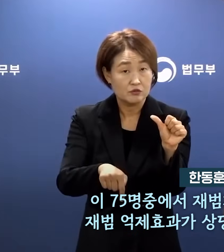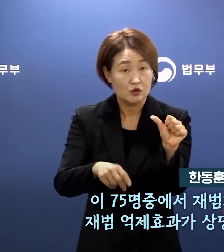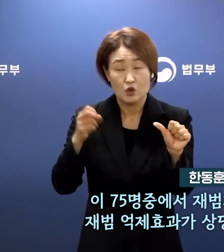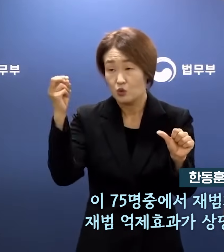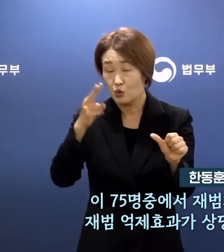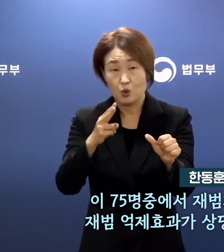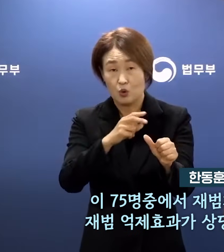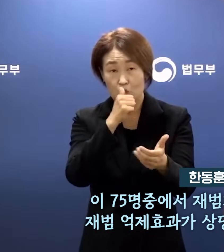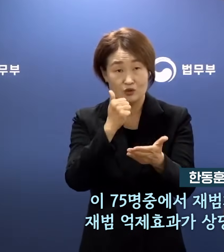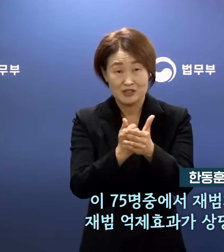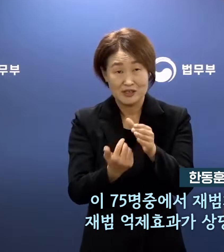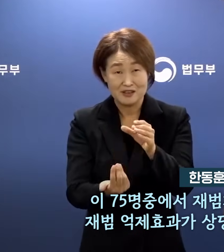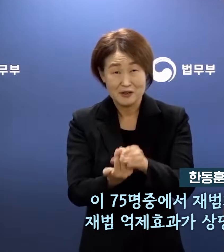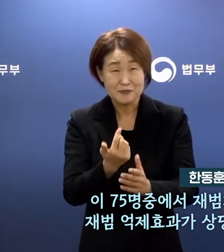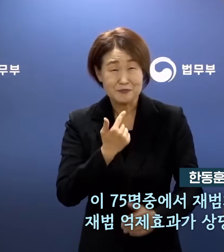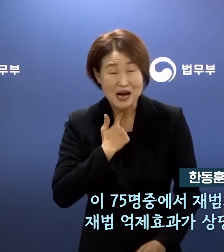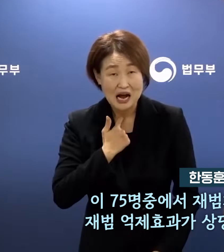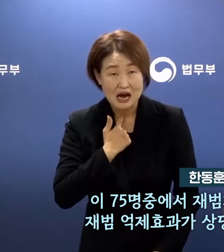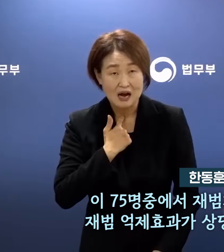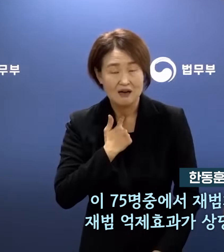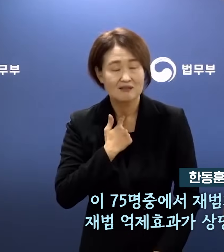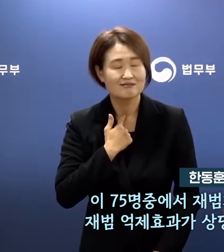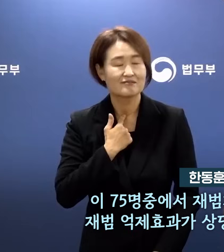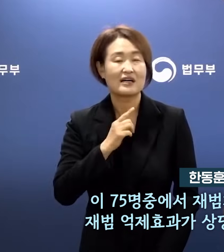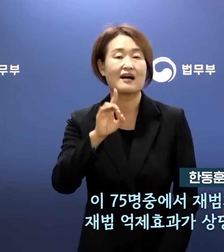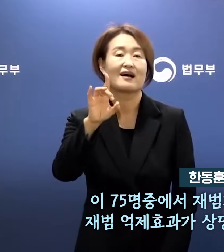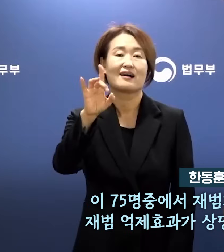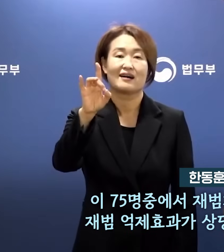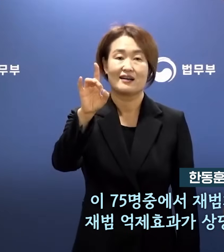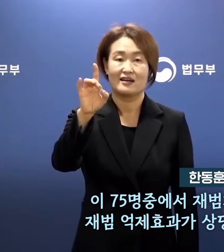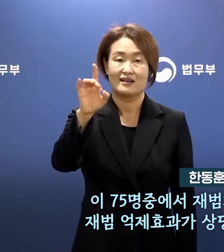재범자는 단 한 명이었습니다.